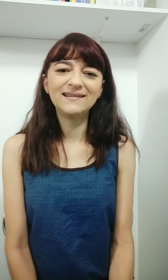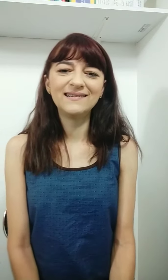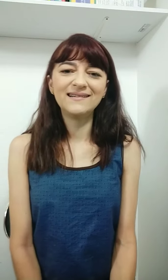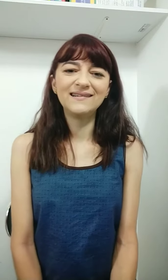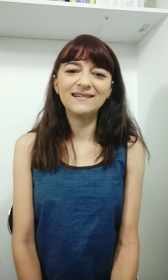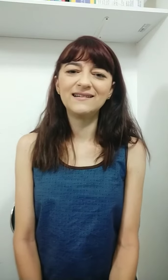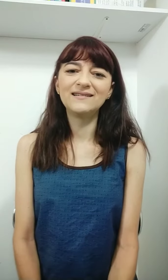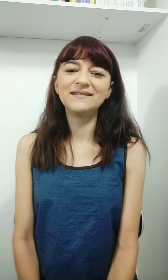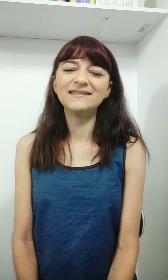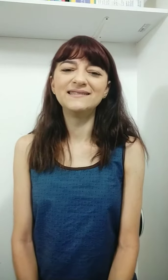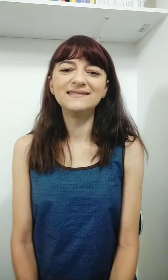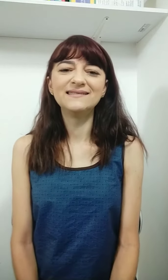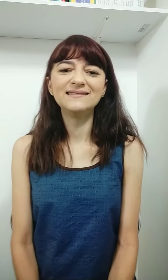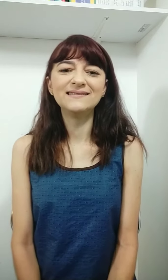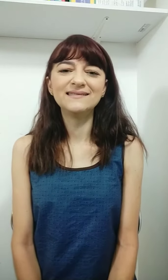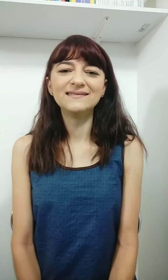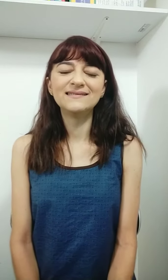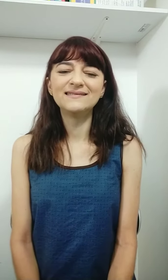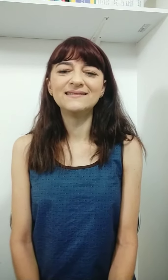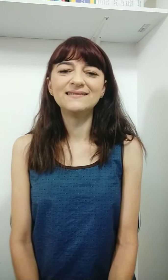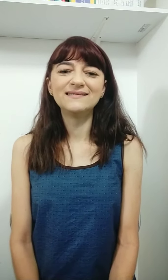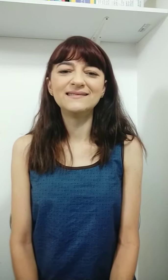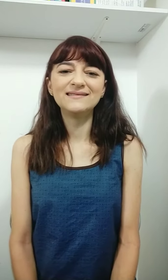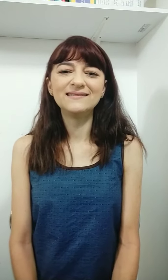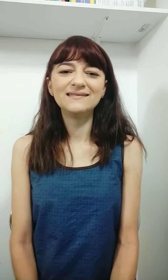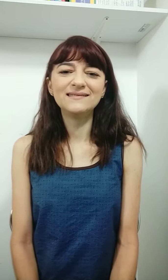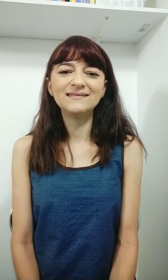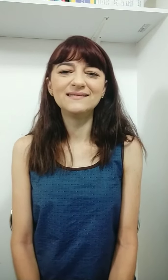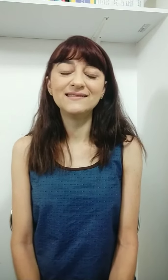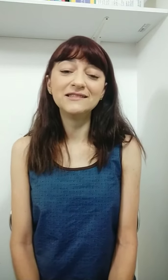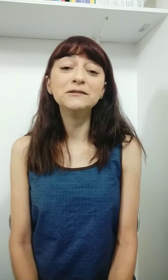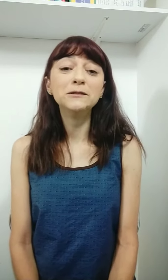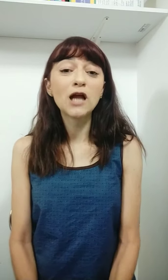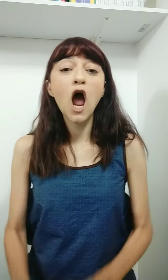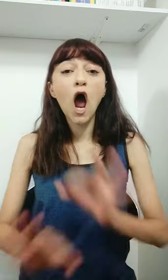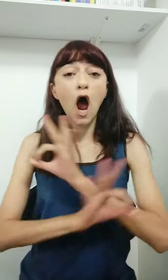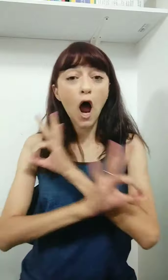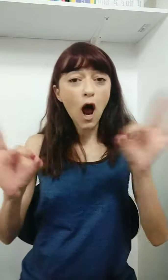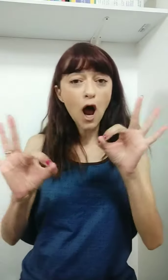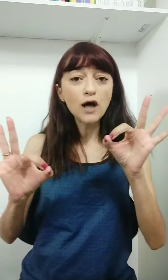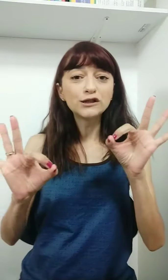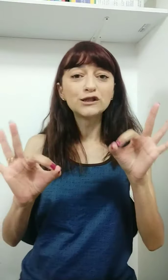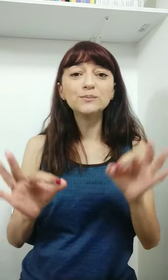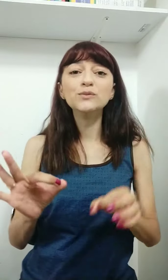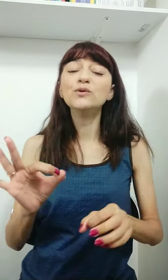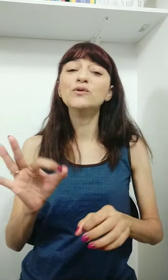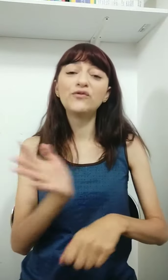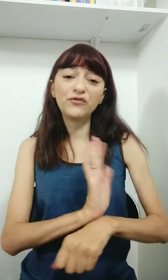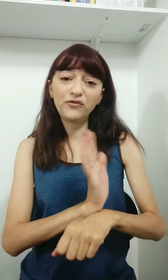dizer? Olha só, ótimo